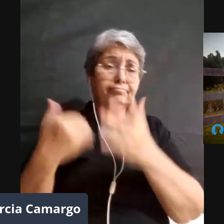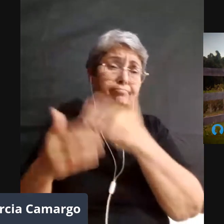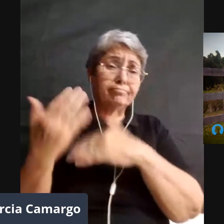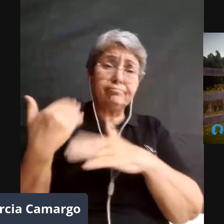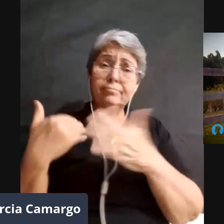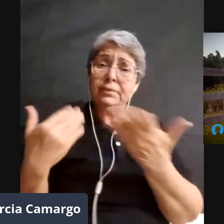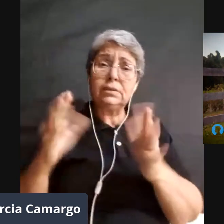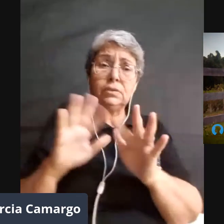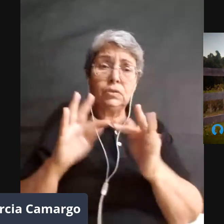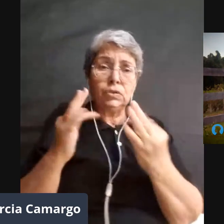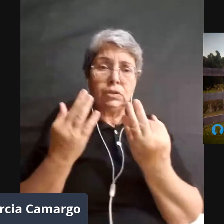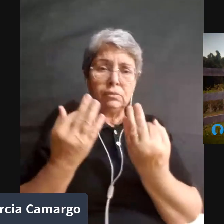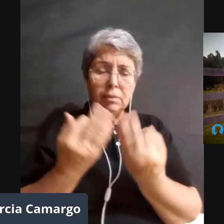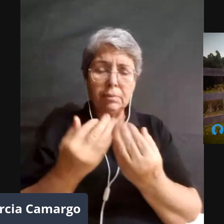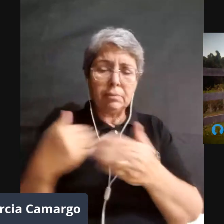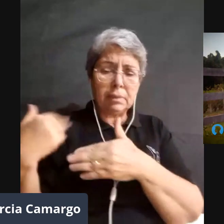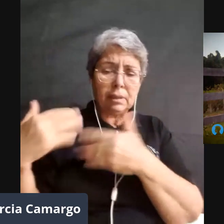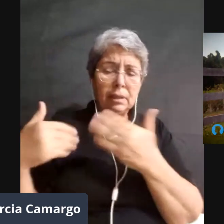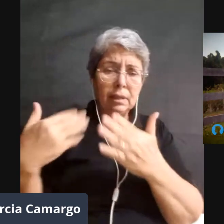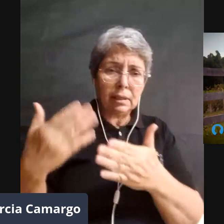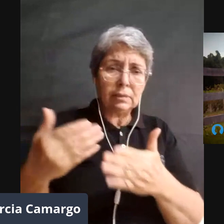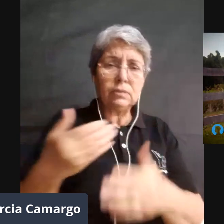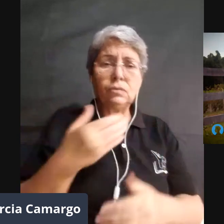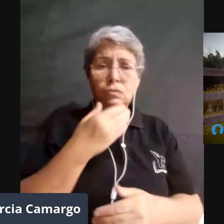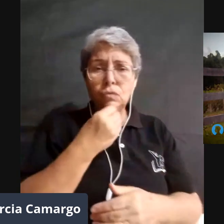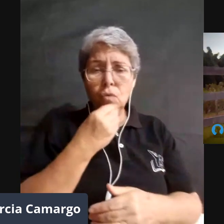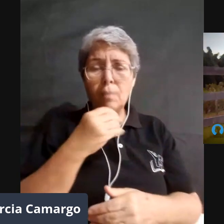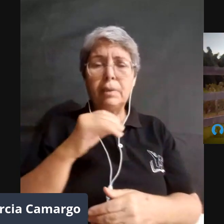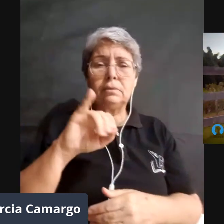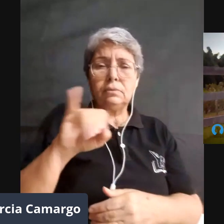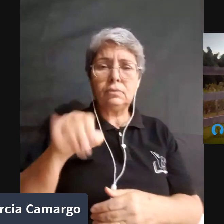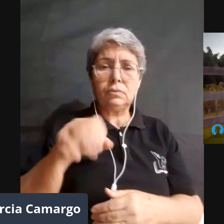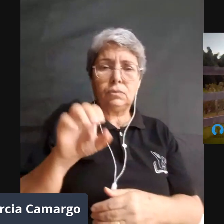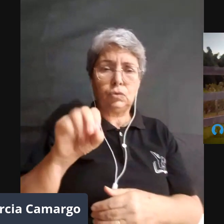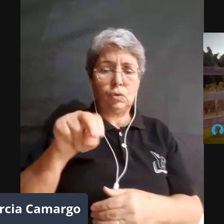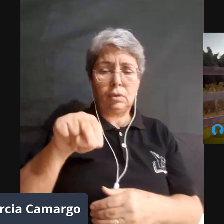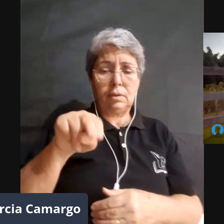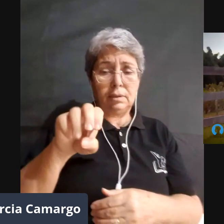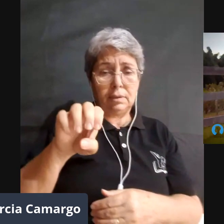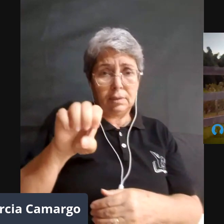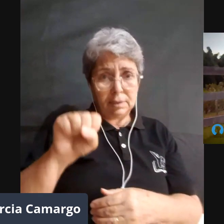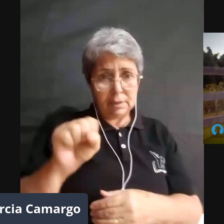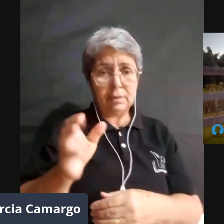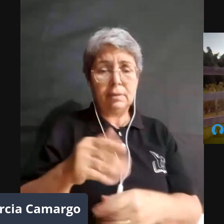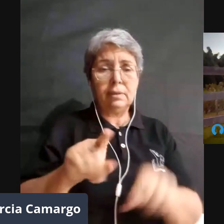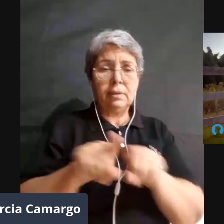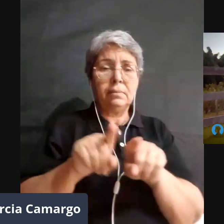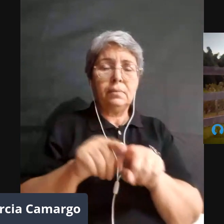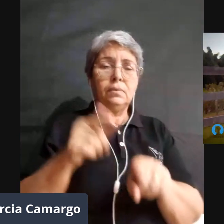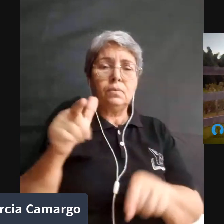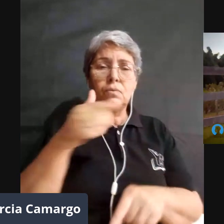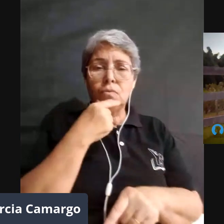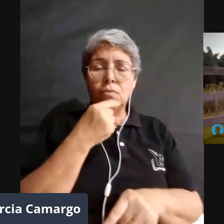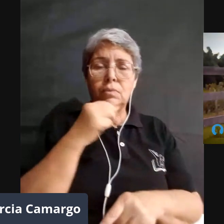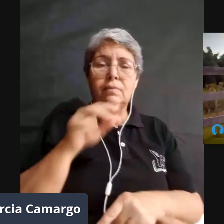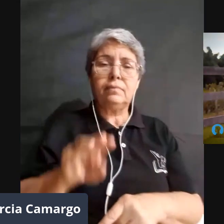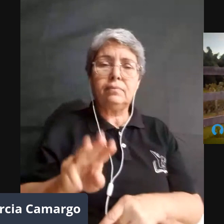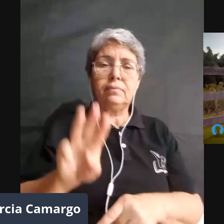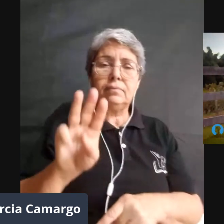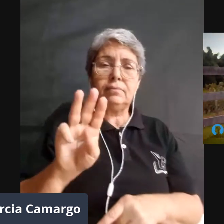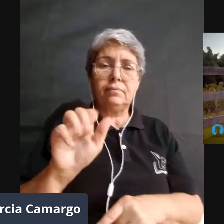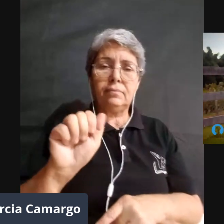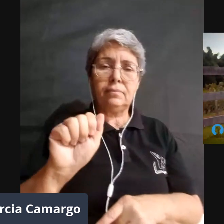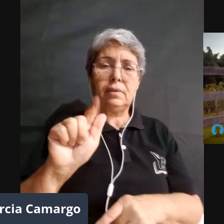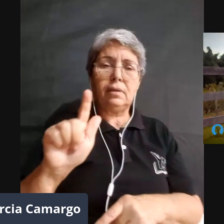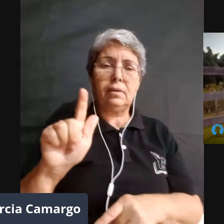a mensagem da boca de Jones Wagner. Sabe, meus irmãos, 1888 é mais do que um mero evento